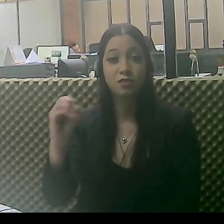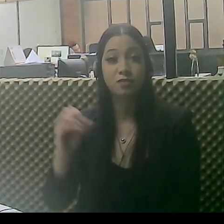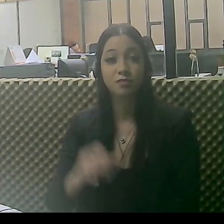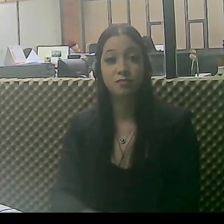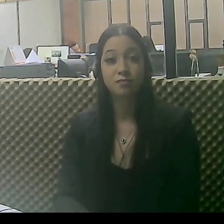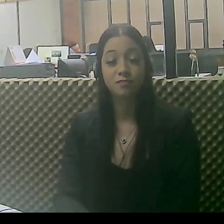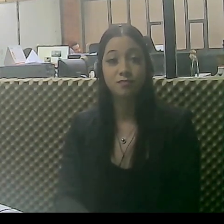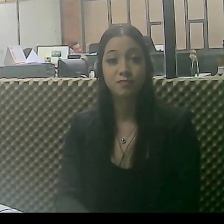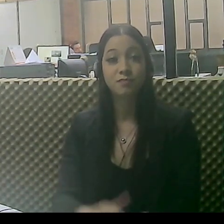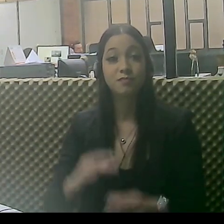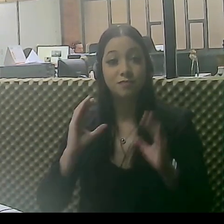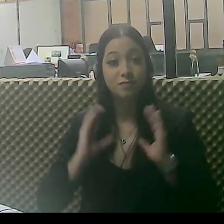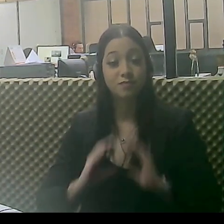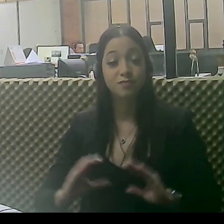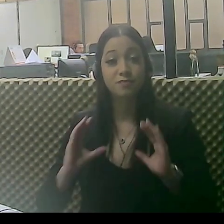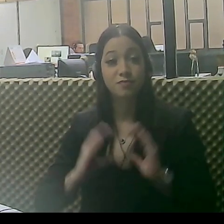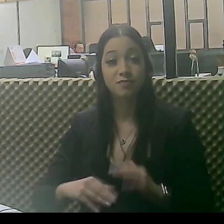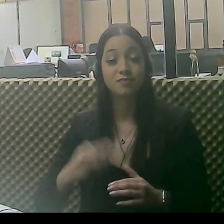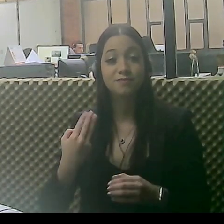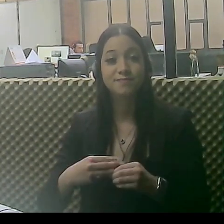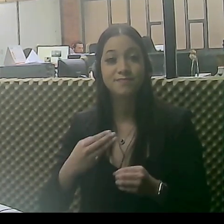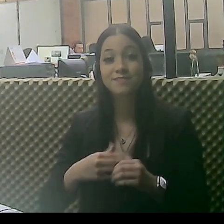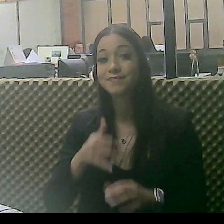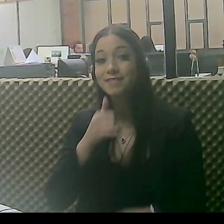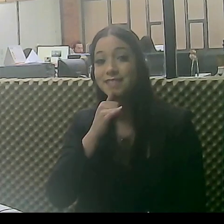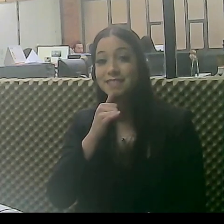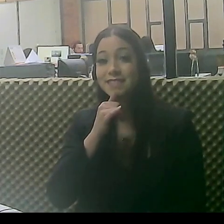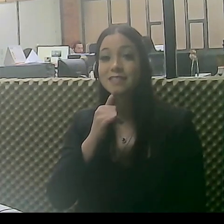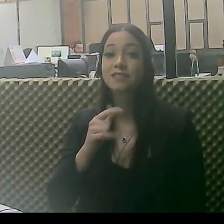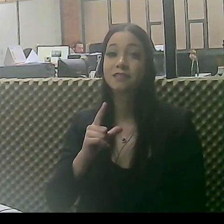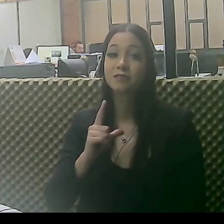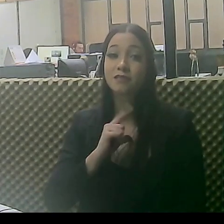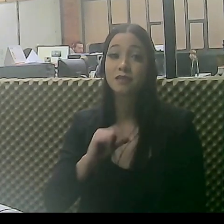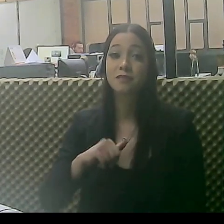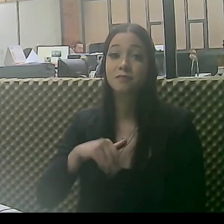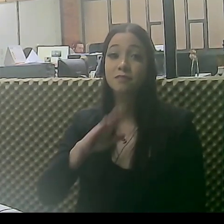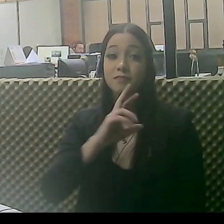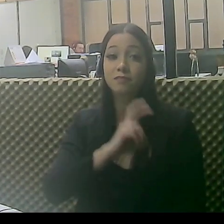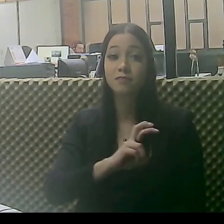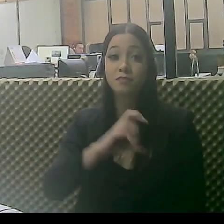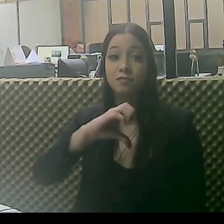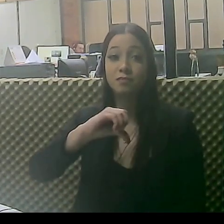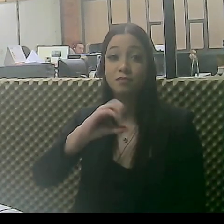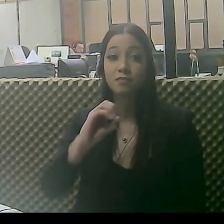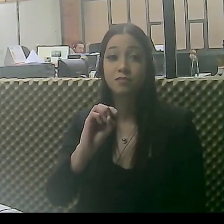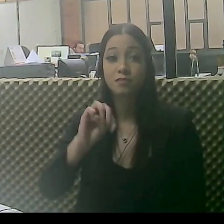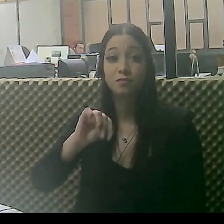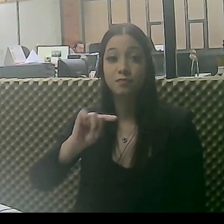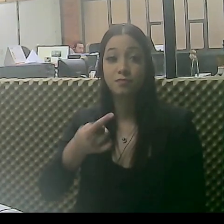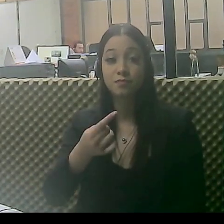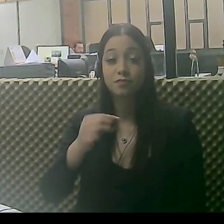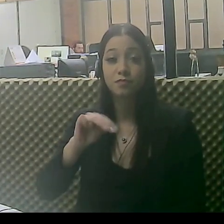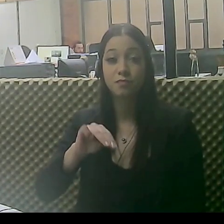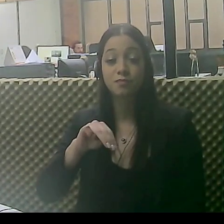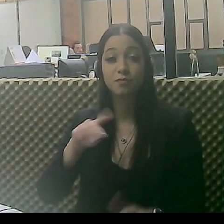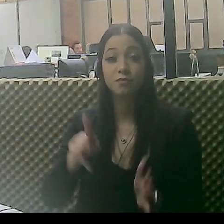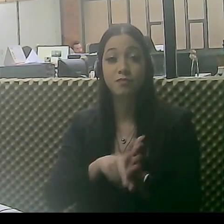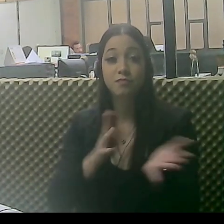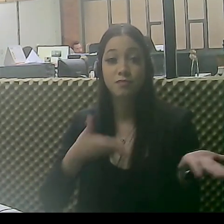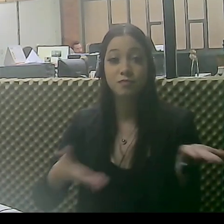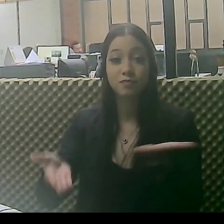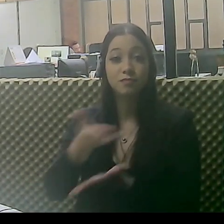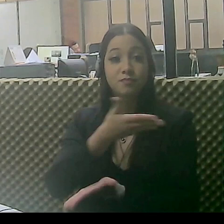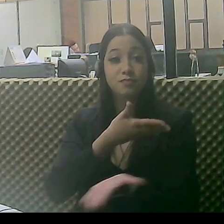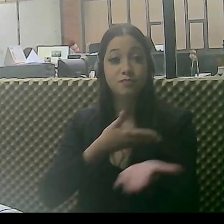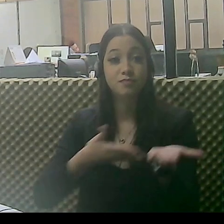34-3239-2800. As praças e parques do município, por exemplo, contam com mais de 590 mil metros quadrados de área de convivência